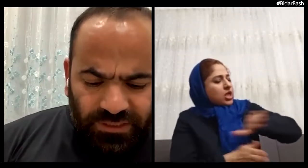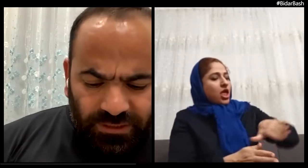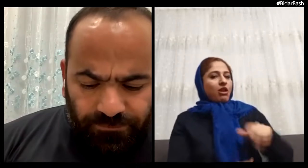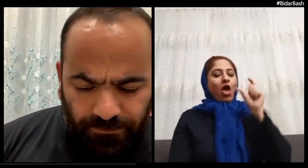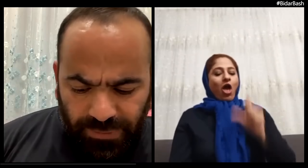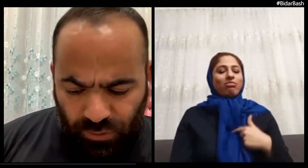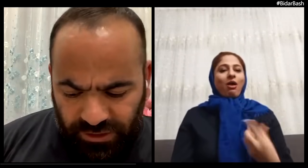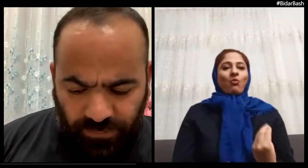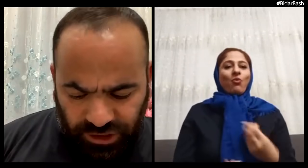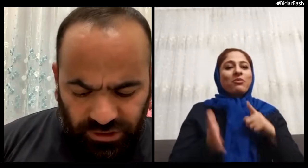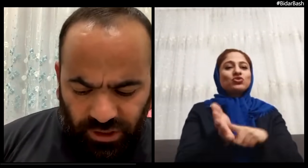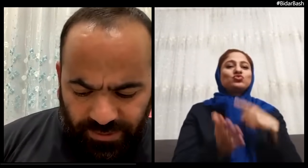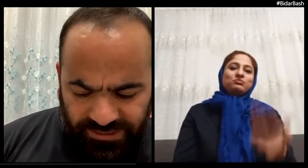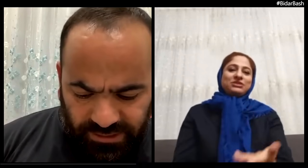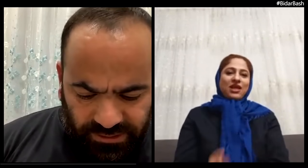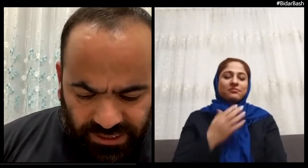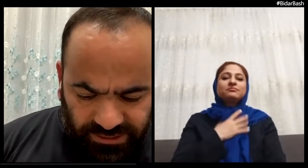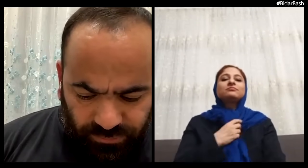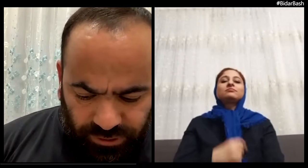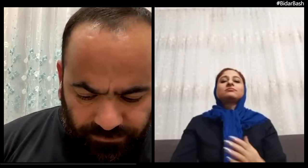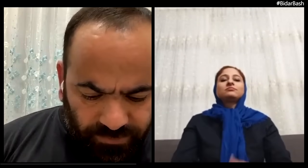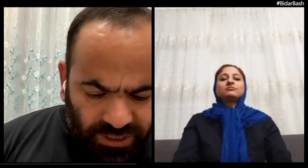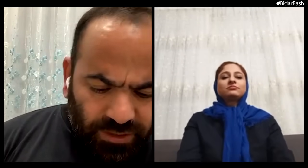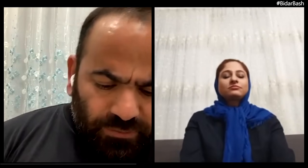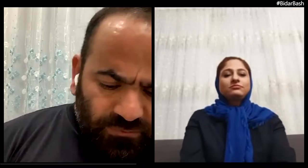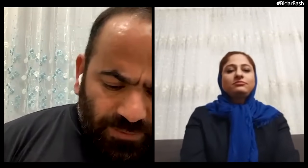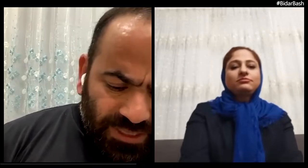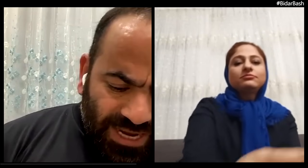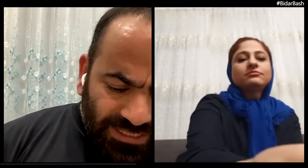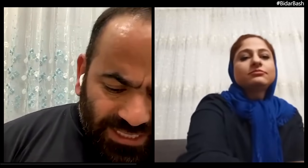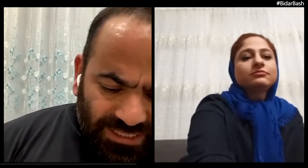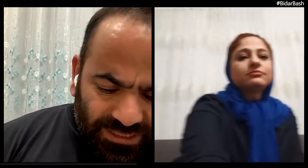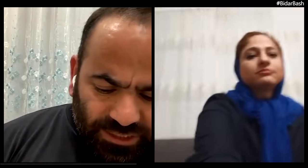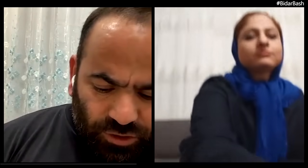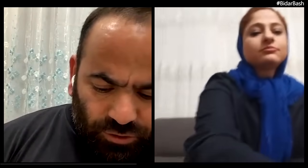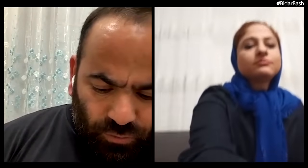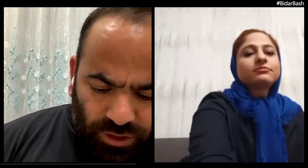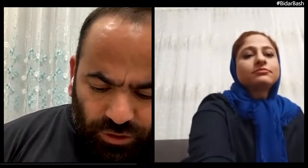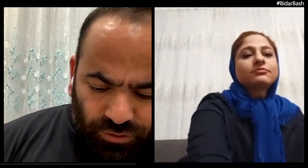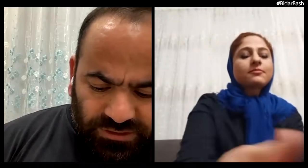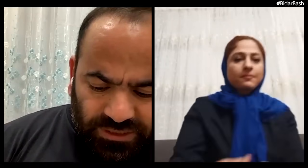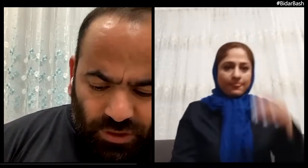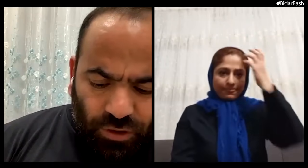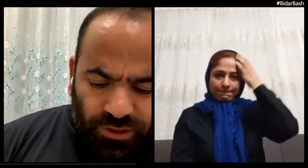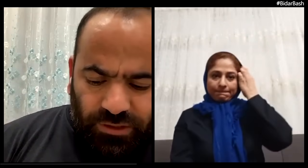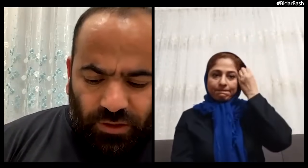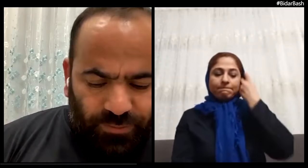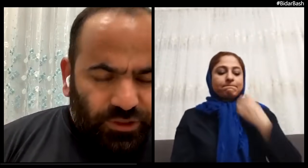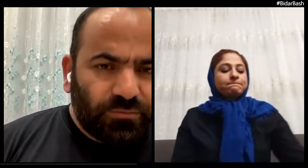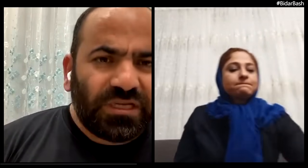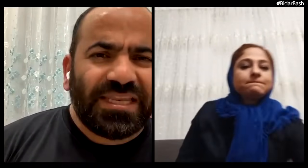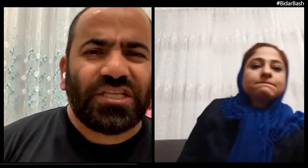بعد میگه تو ادامهشون دیگه، حالا بحث جدیدمونه، میگه و من اینه لی النجات ولا تستطاع